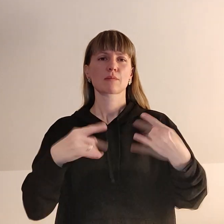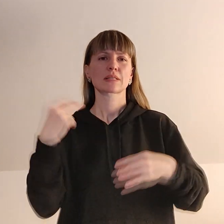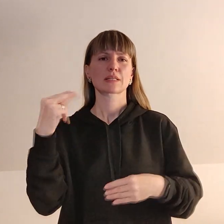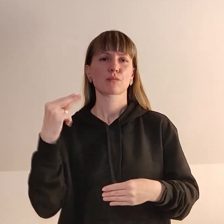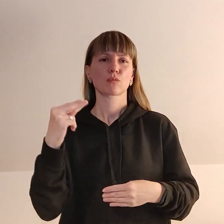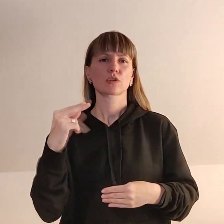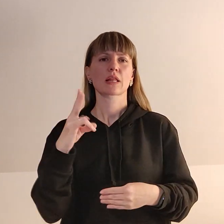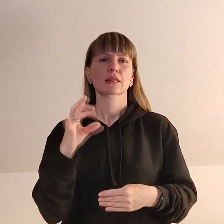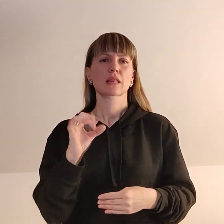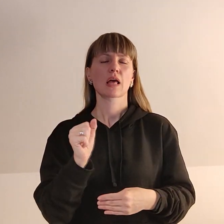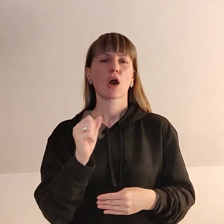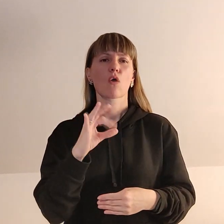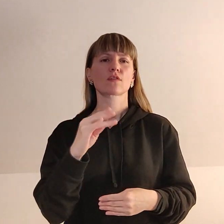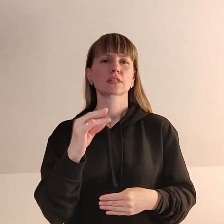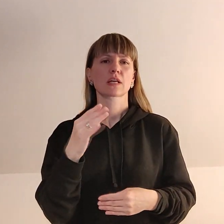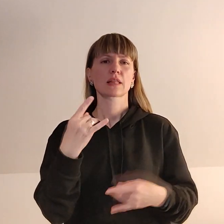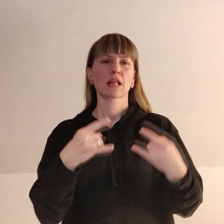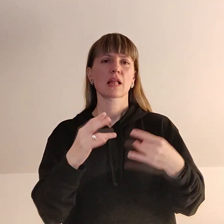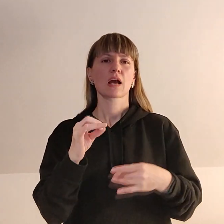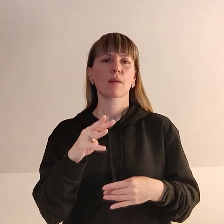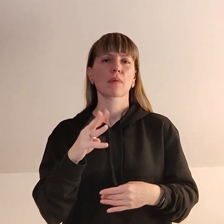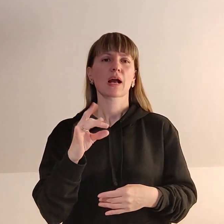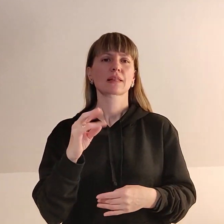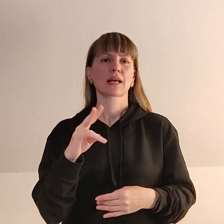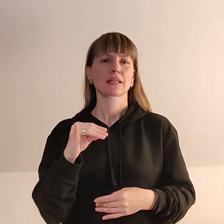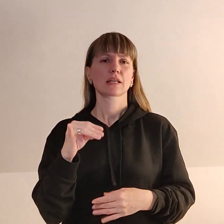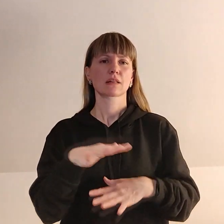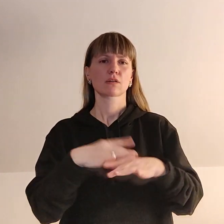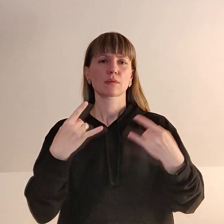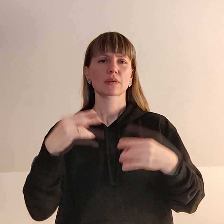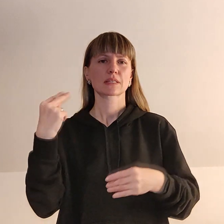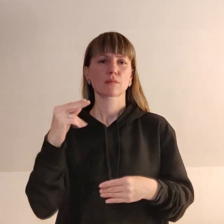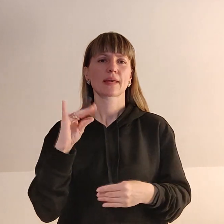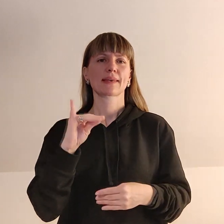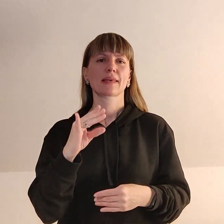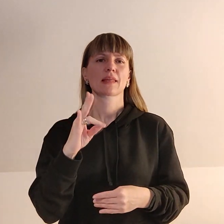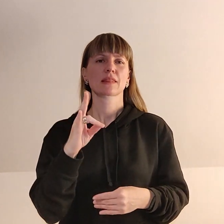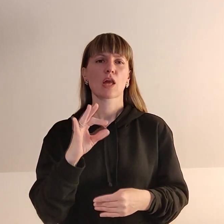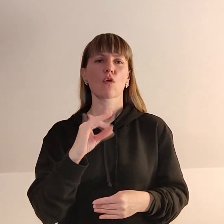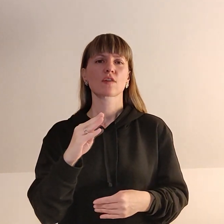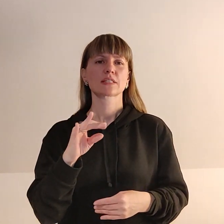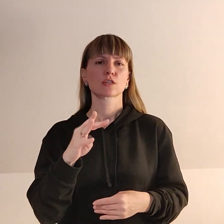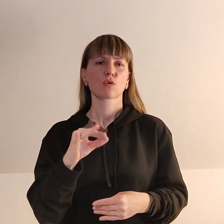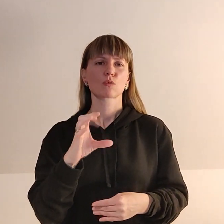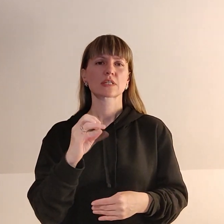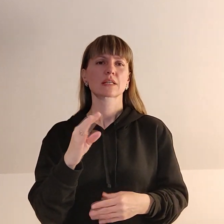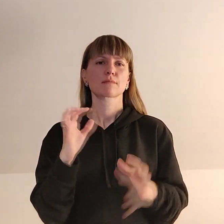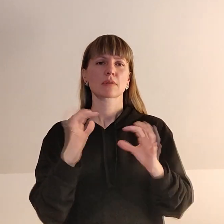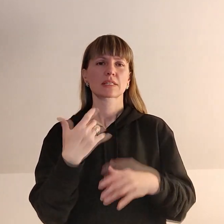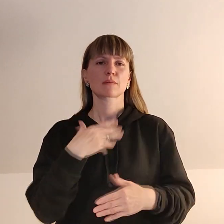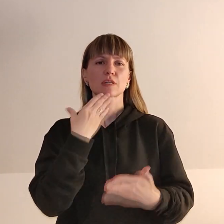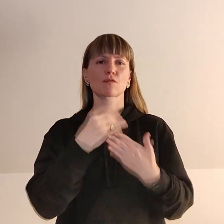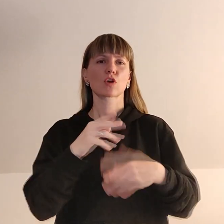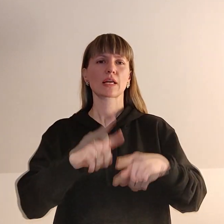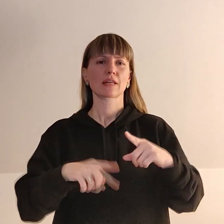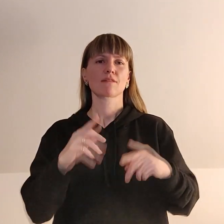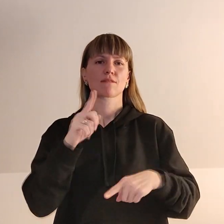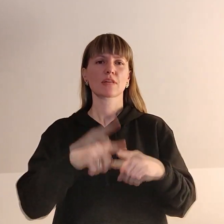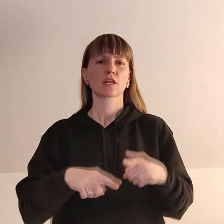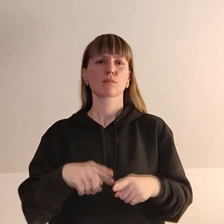на офіційному телеграм-каналі Суспільного Запоріжжя та на офіційному сайті. Бережіть себе та своїх рідних та віримо в Збройні Сили України.